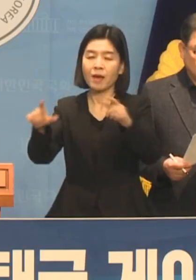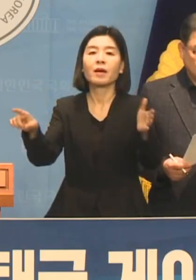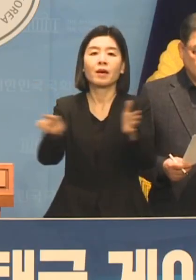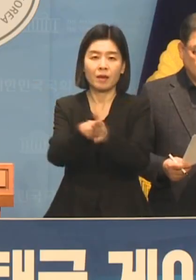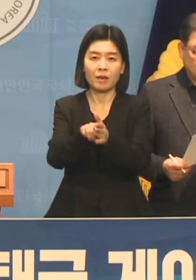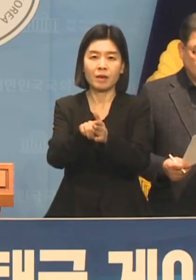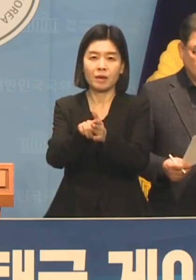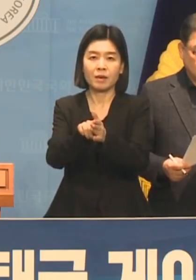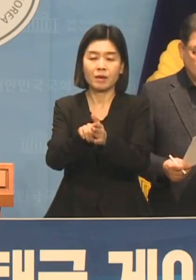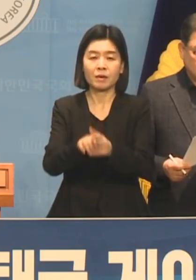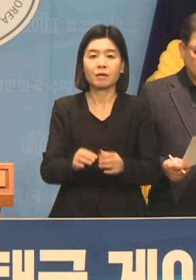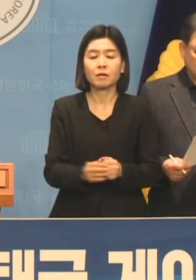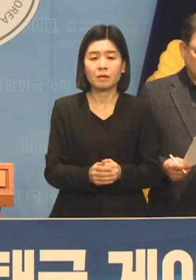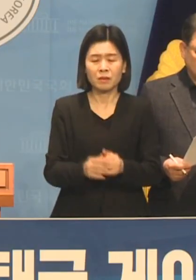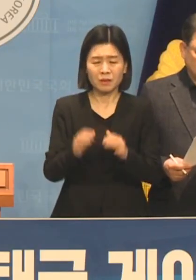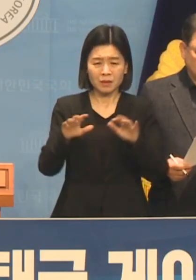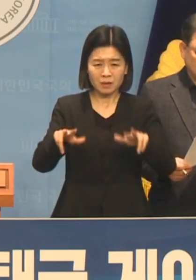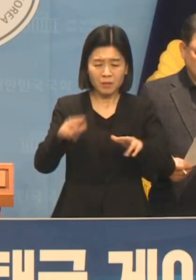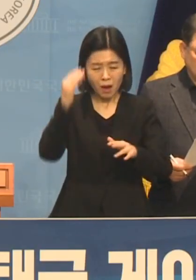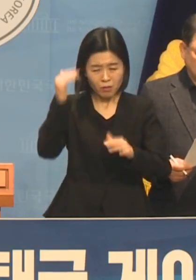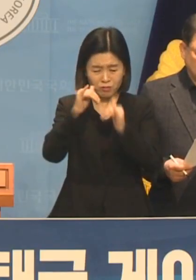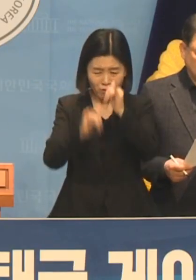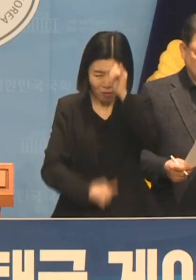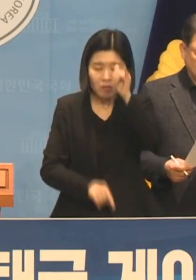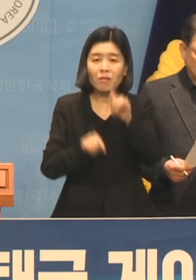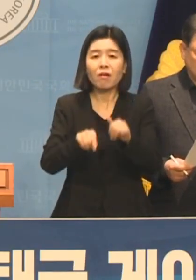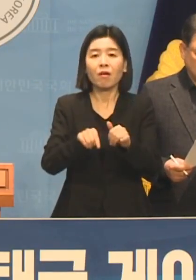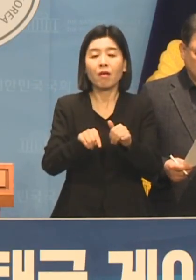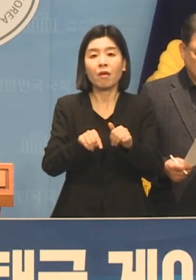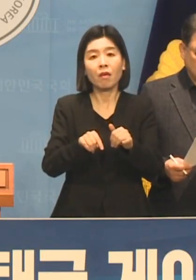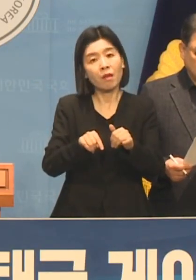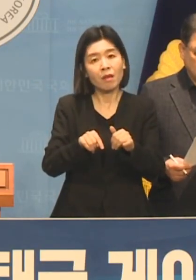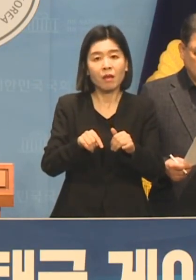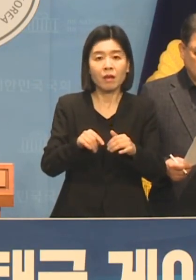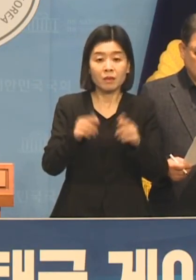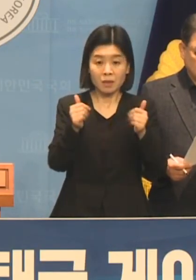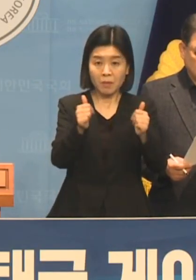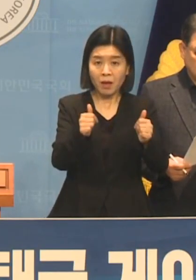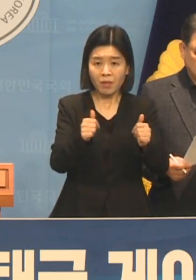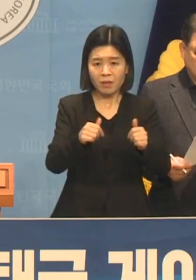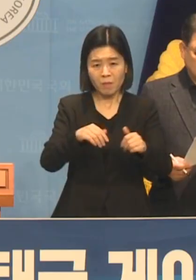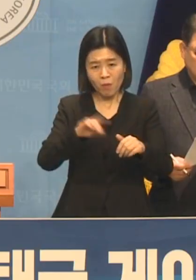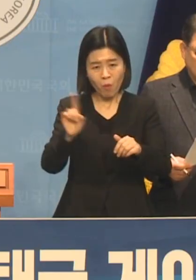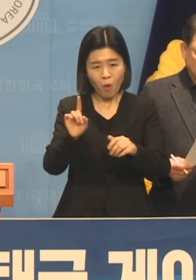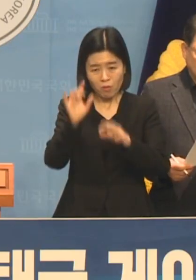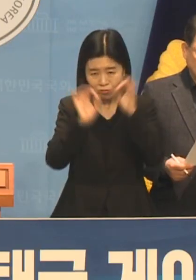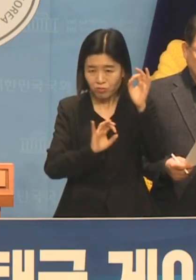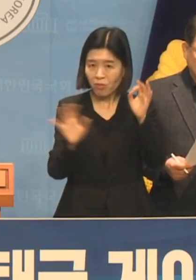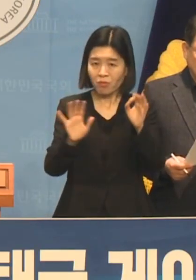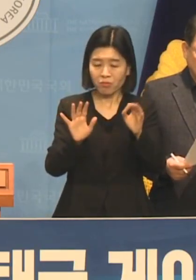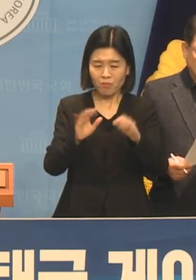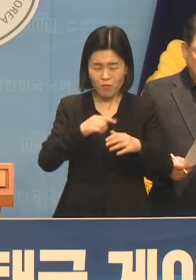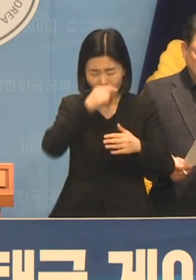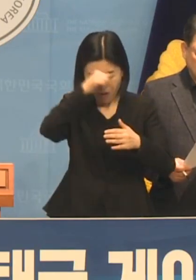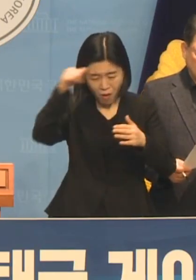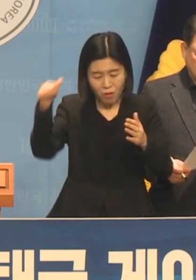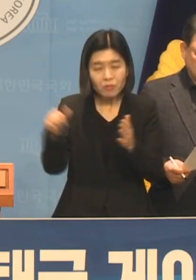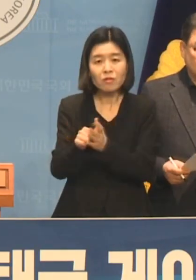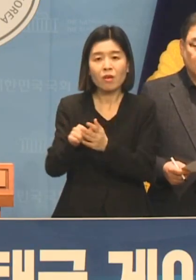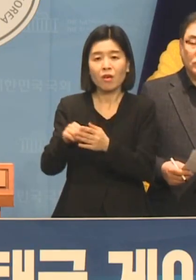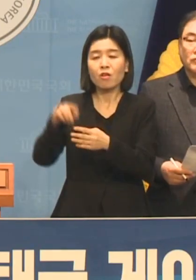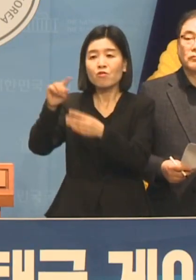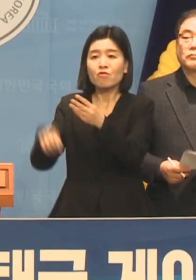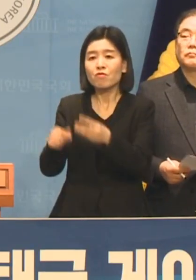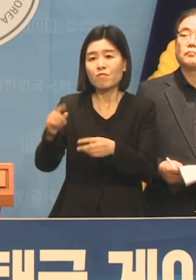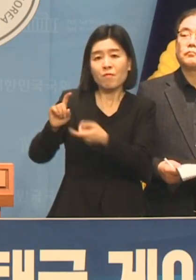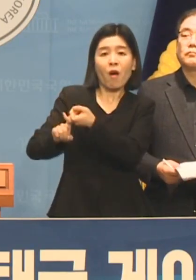어떤 재판관이 역사에 오점을 남기는 그리고 자신 평생 윤석열 편에